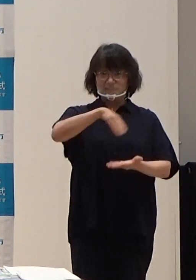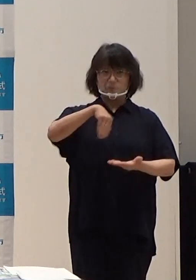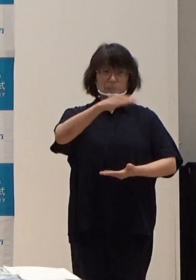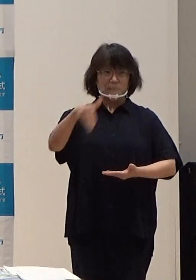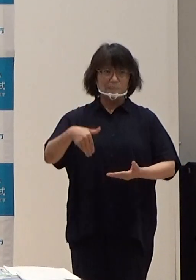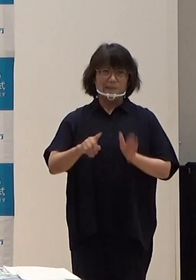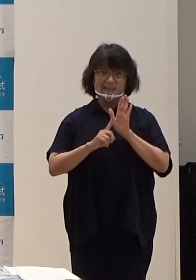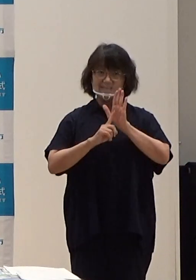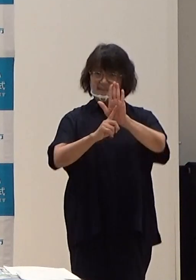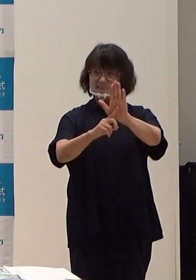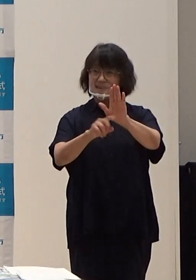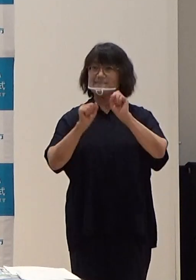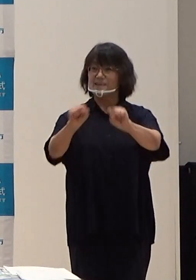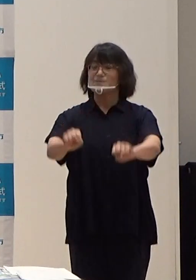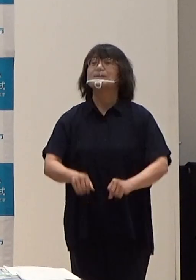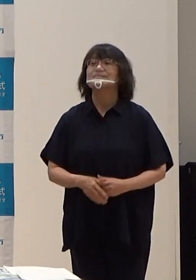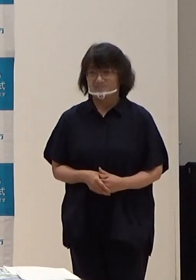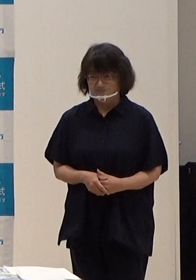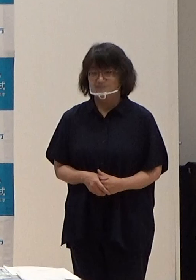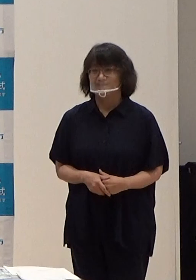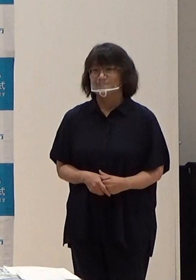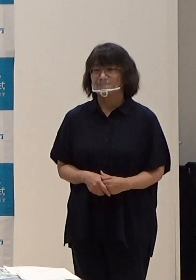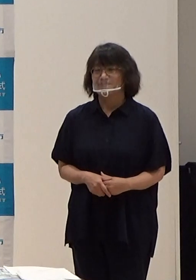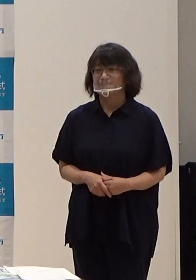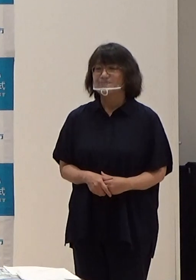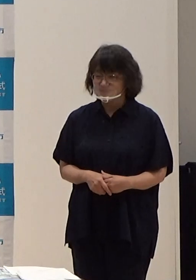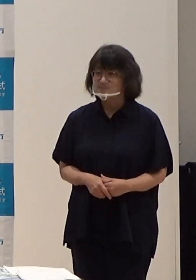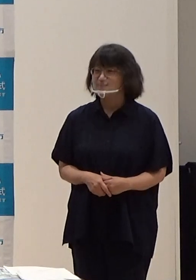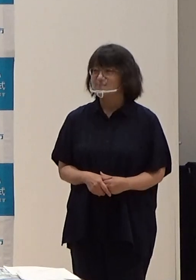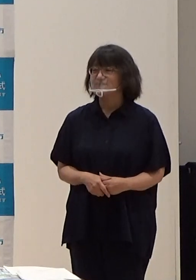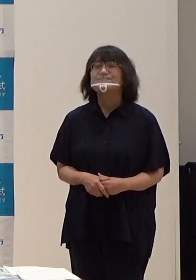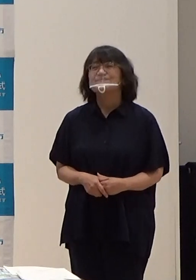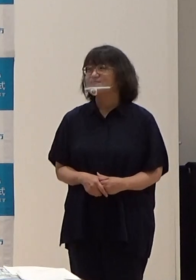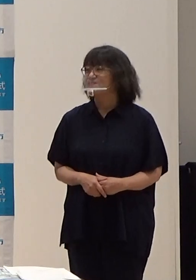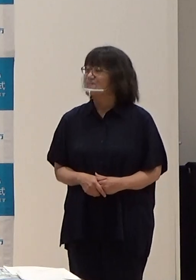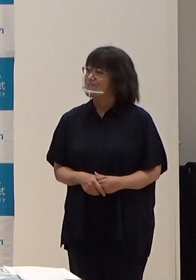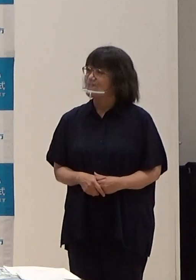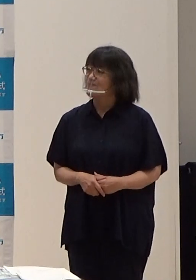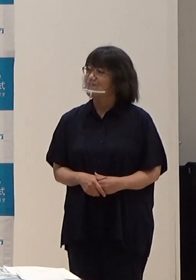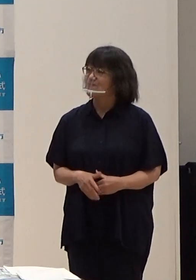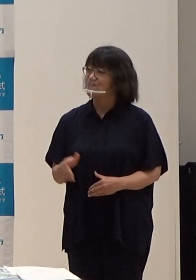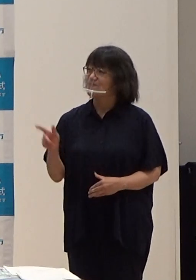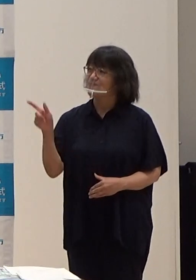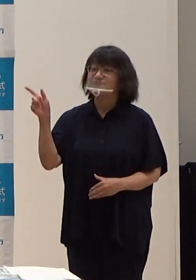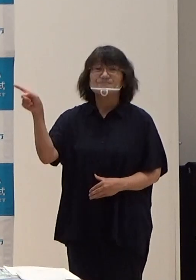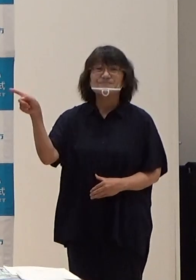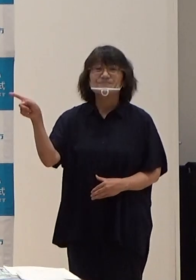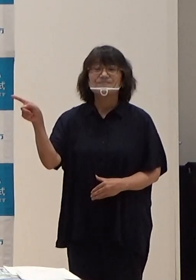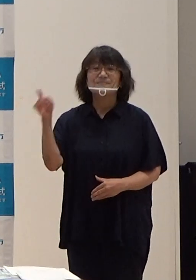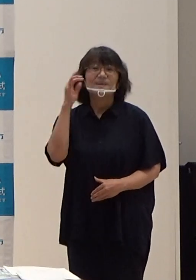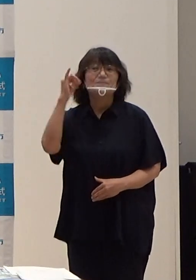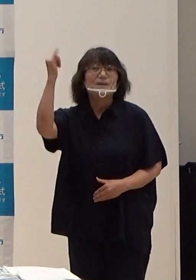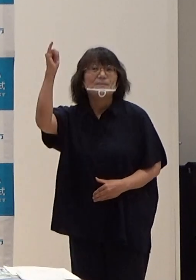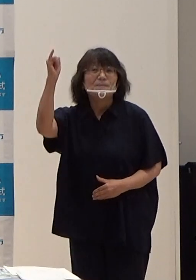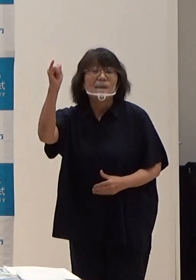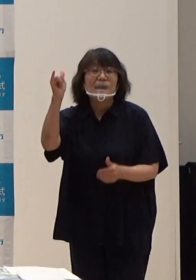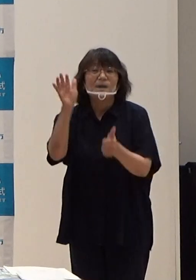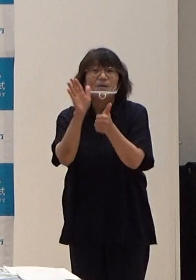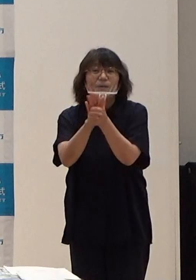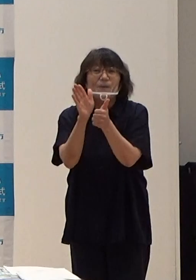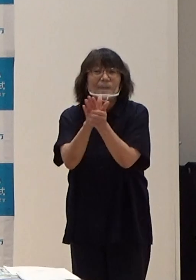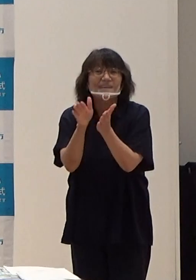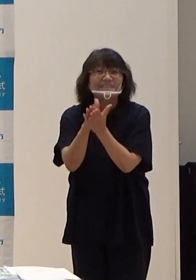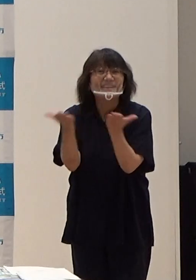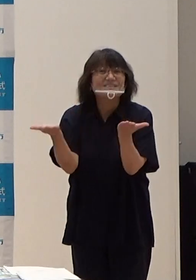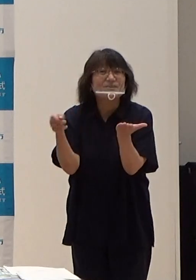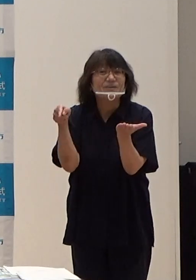めて宣言するということでございます。したがって、このパパママ応援手帳というのは今まで